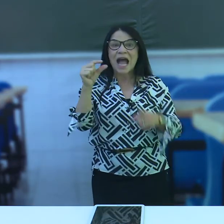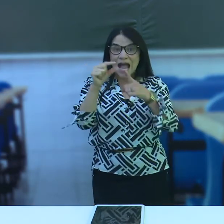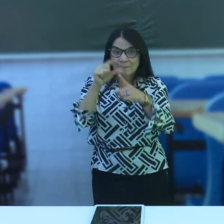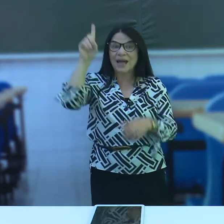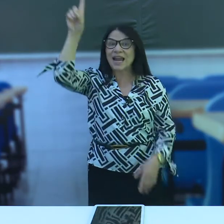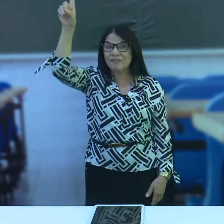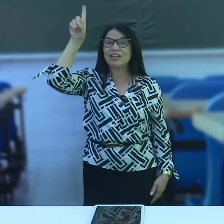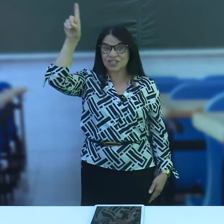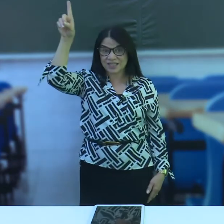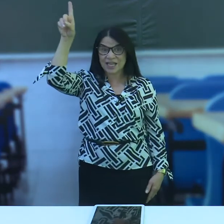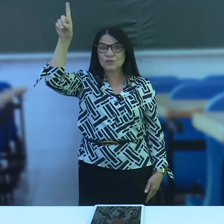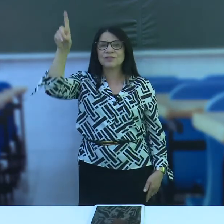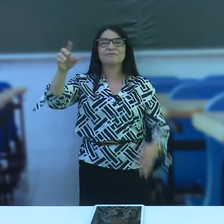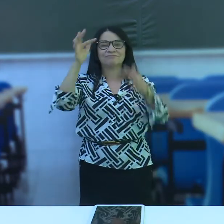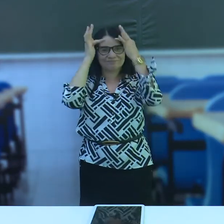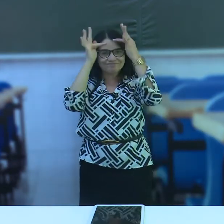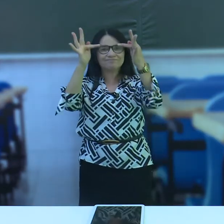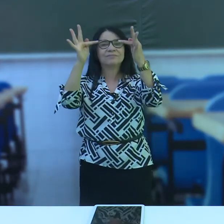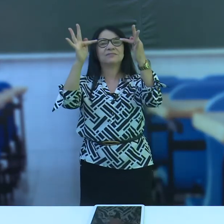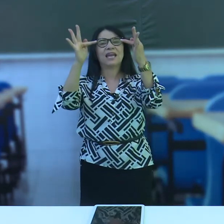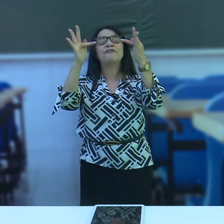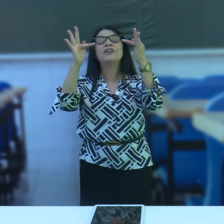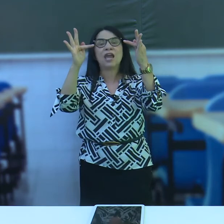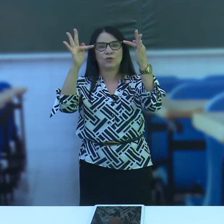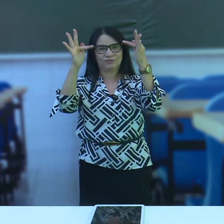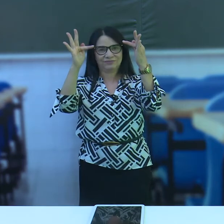A palavra de Deus é fiel.